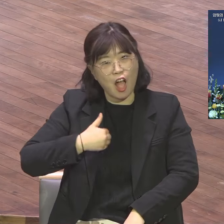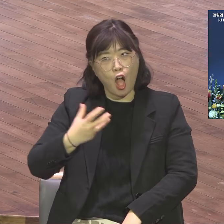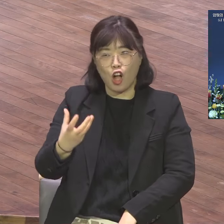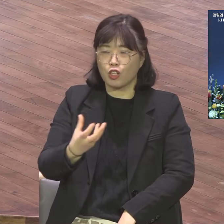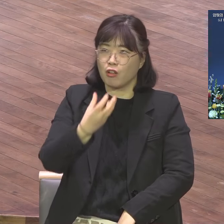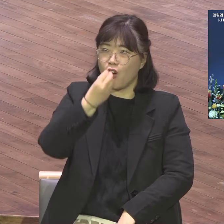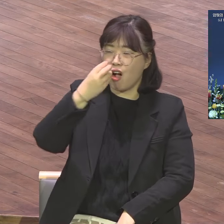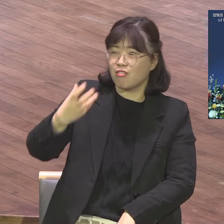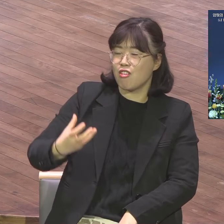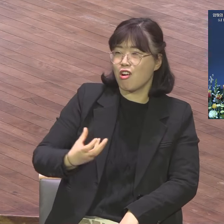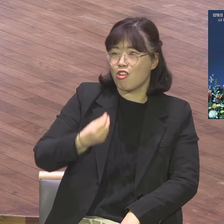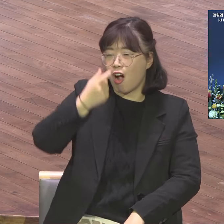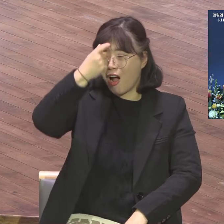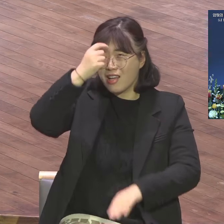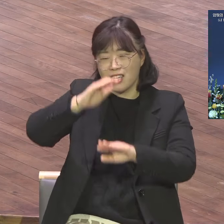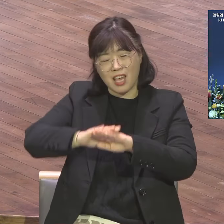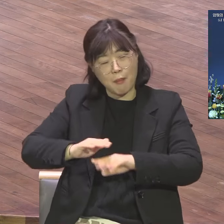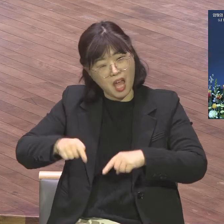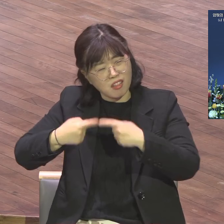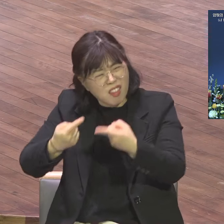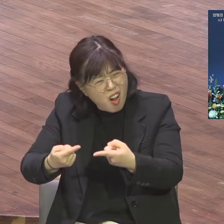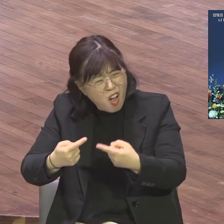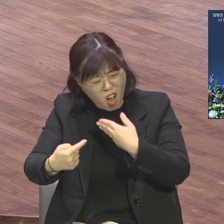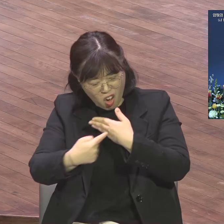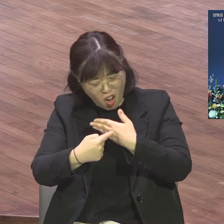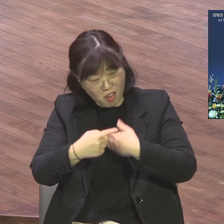굉장히 지금 책망하는 말이거든요.